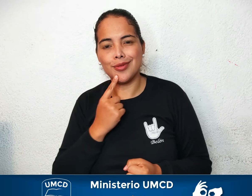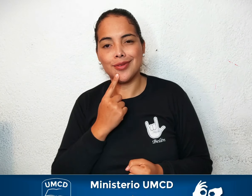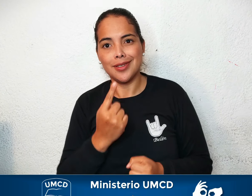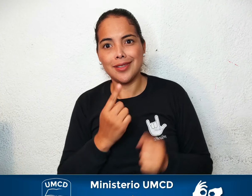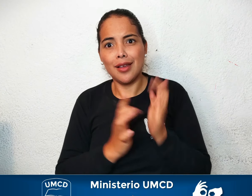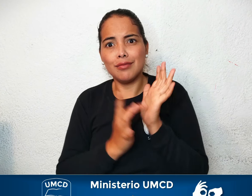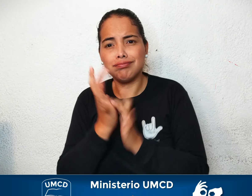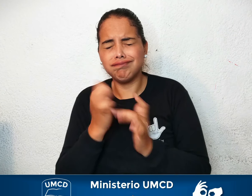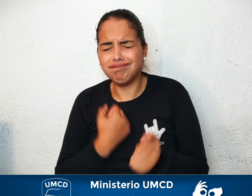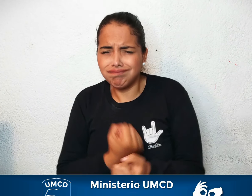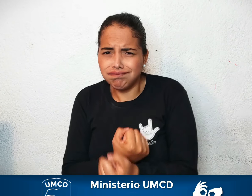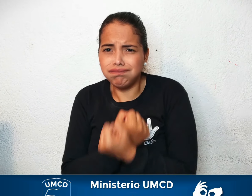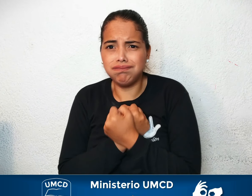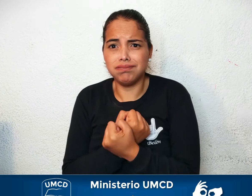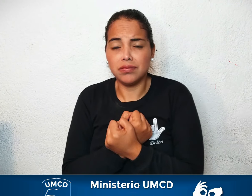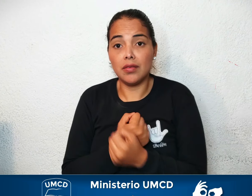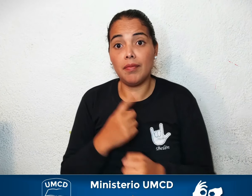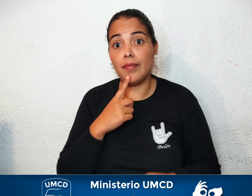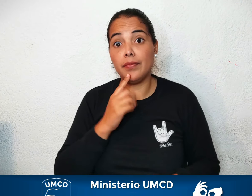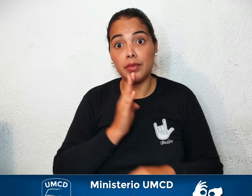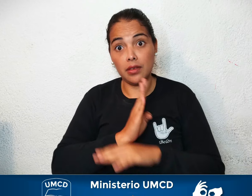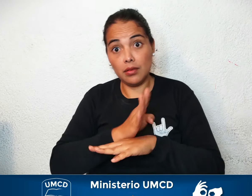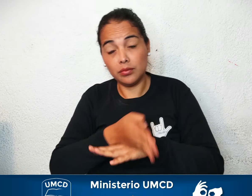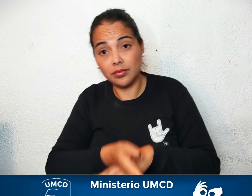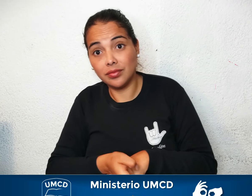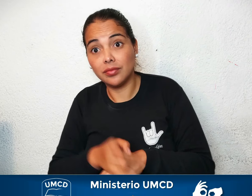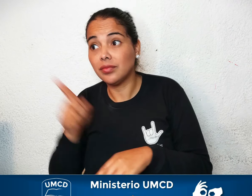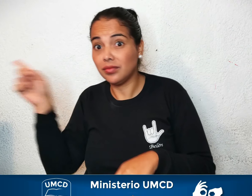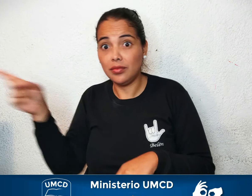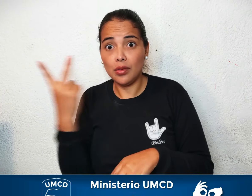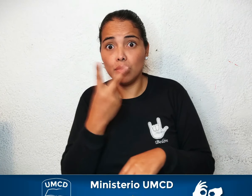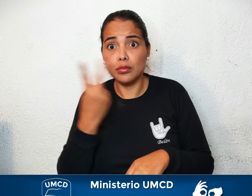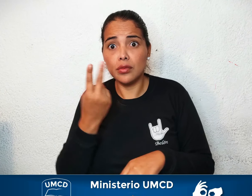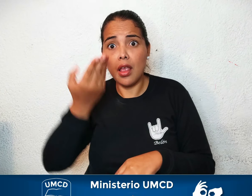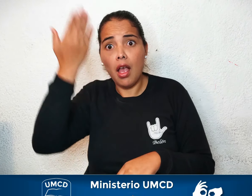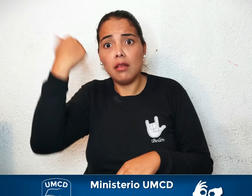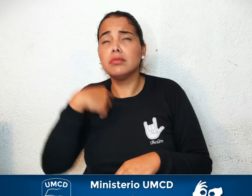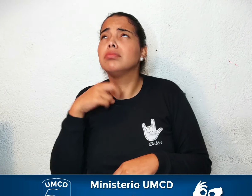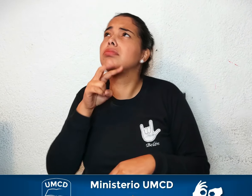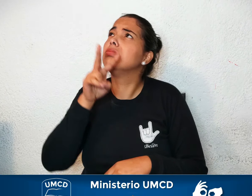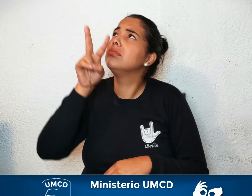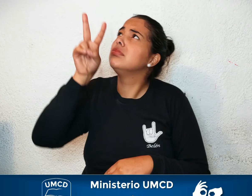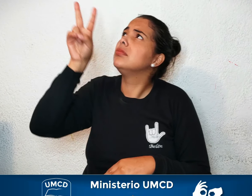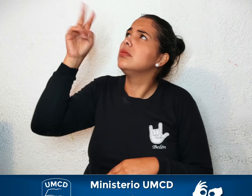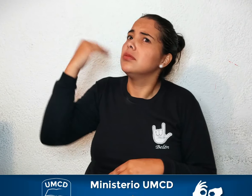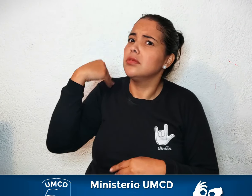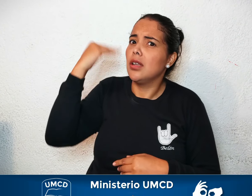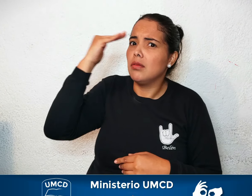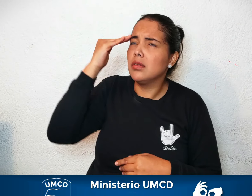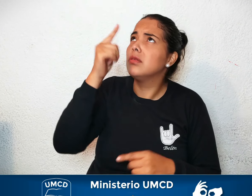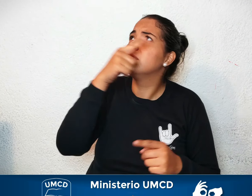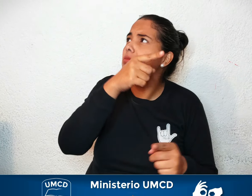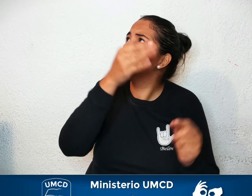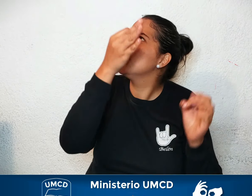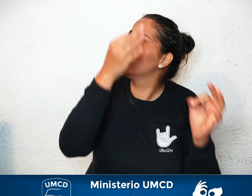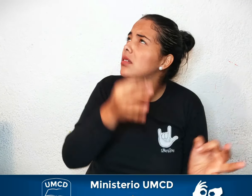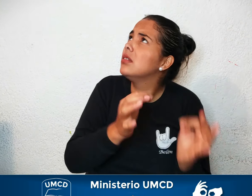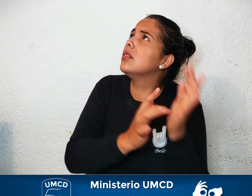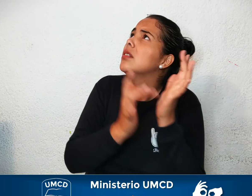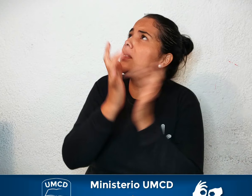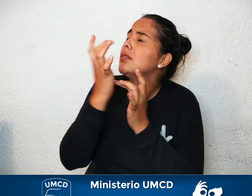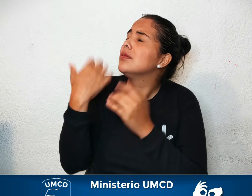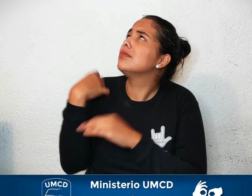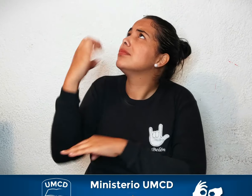todos los que nosotros nos esperamos aquí en la tierra. Él estaba mirando hacia el cielo. Él sabía de que había